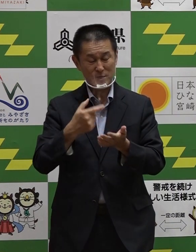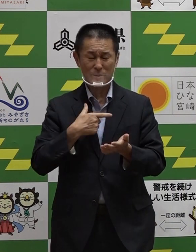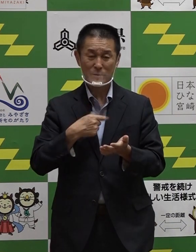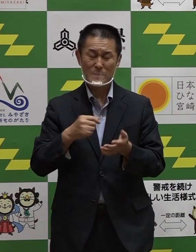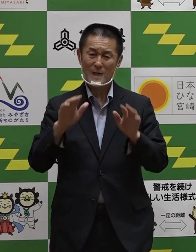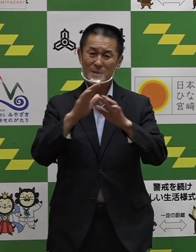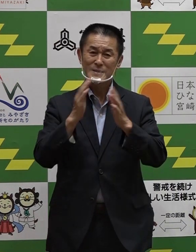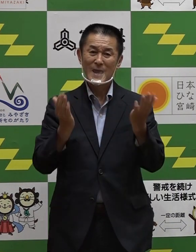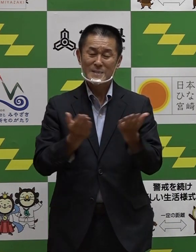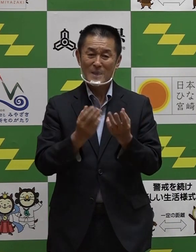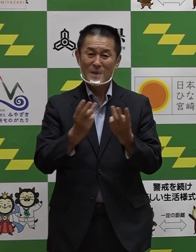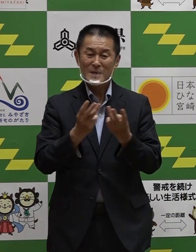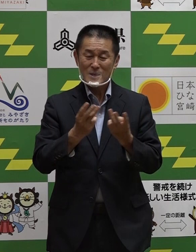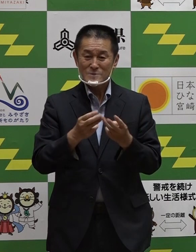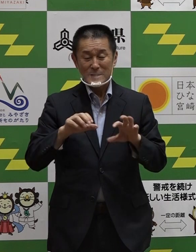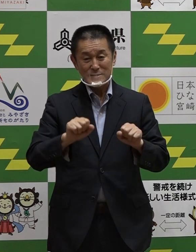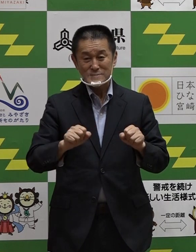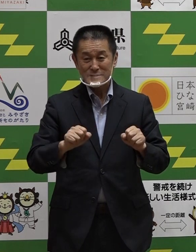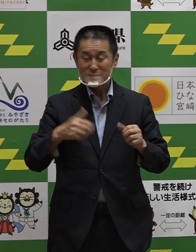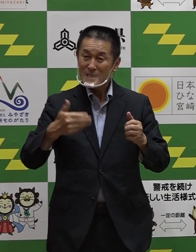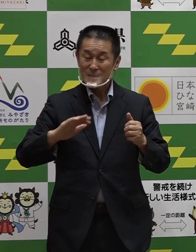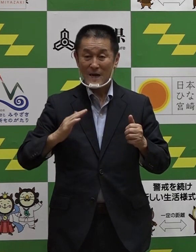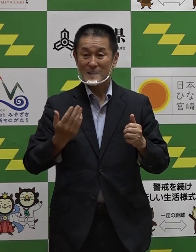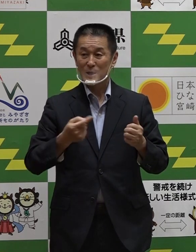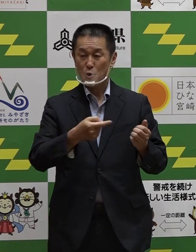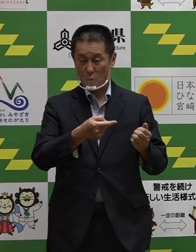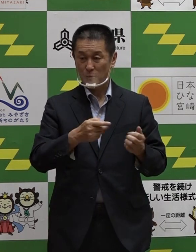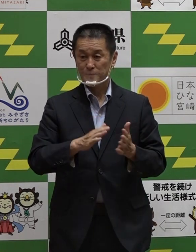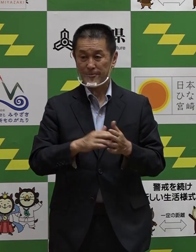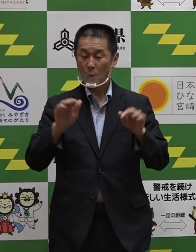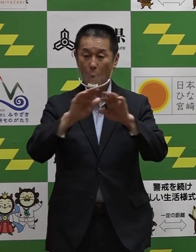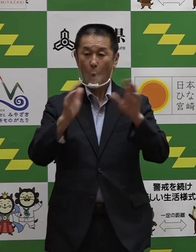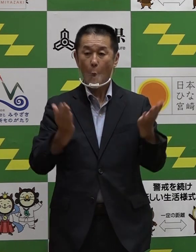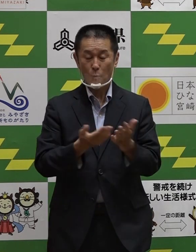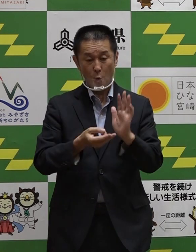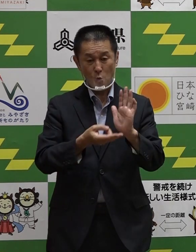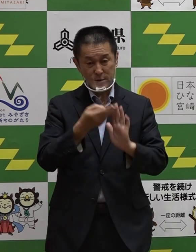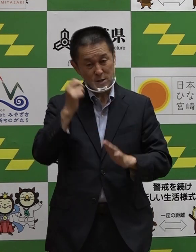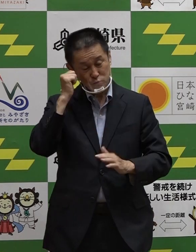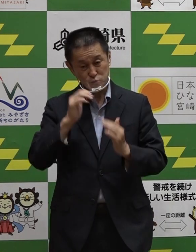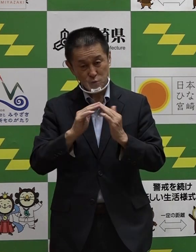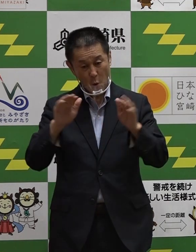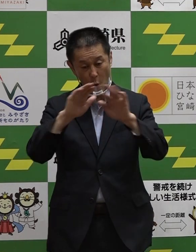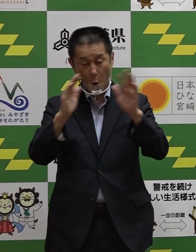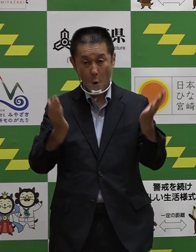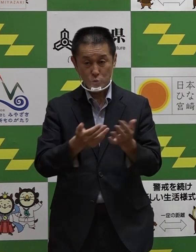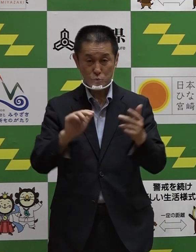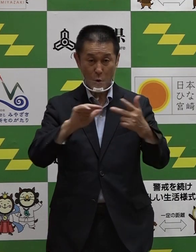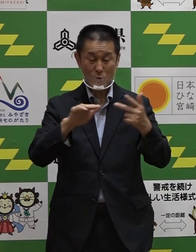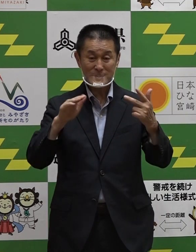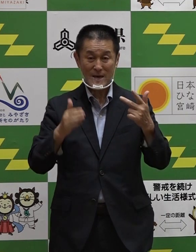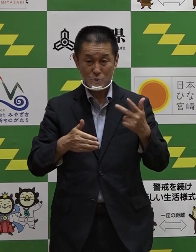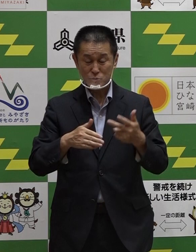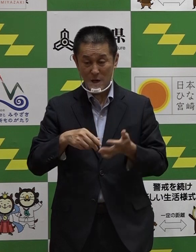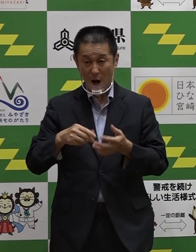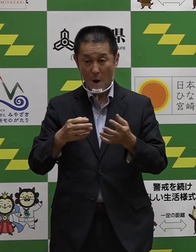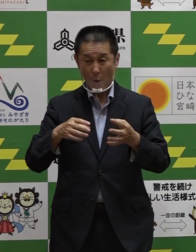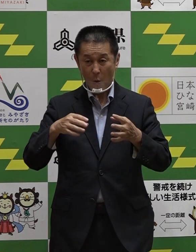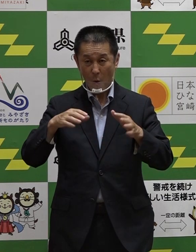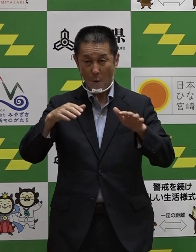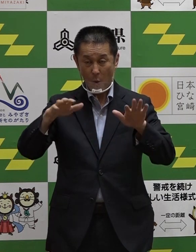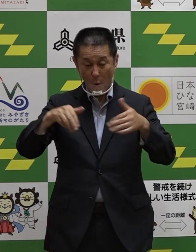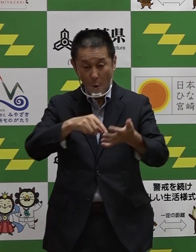全体の数をよく把握はしてないですが、まあ、ほぼこのホテル宿泊、多くの施設が応募していただいたものというふうに伺